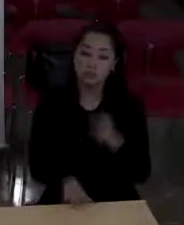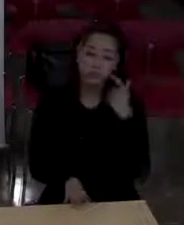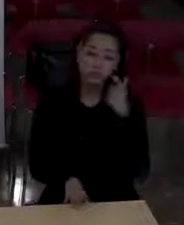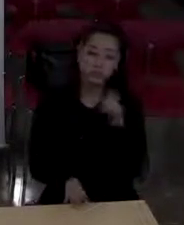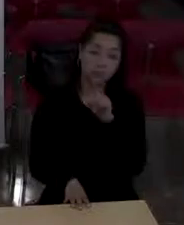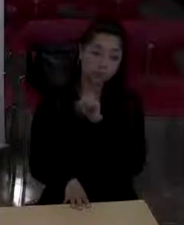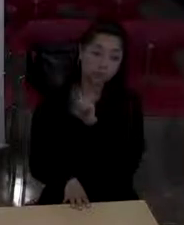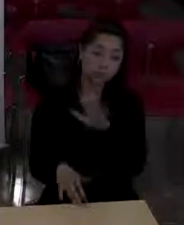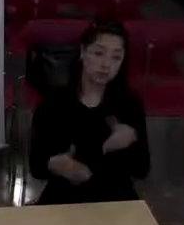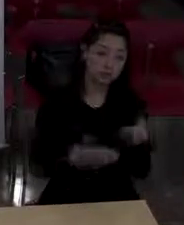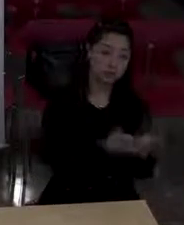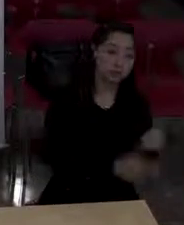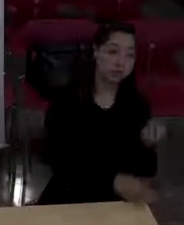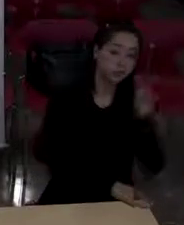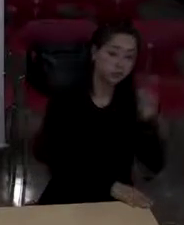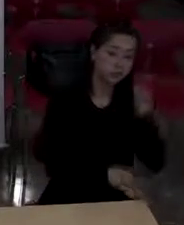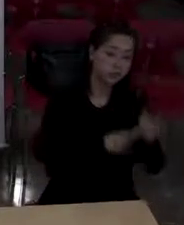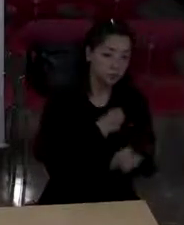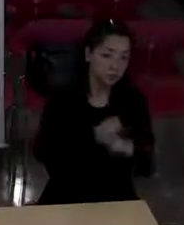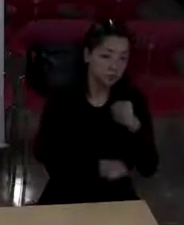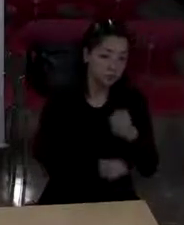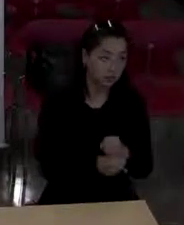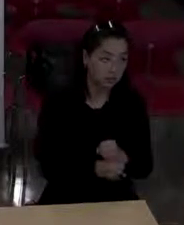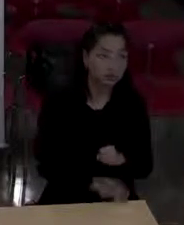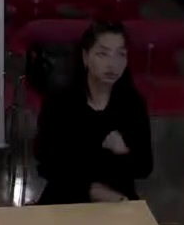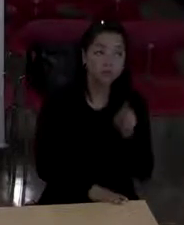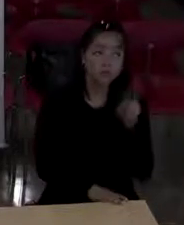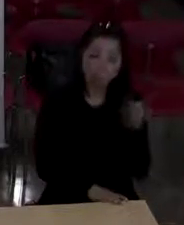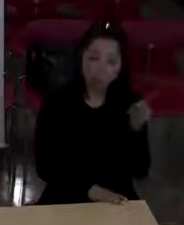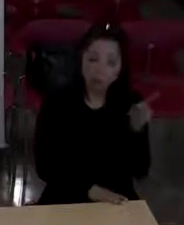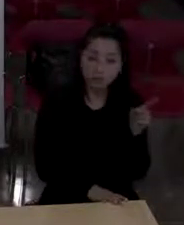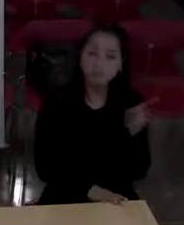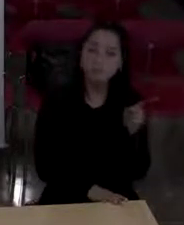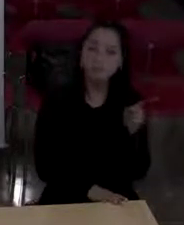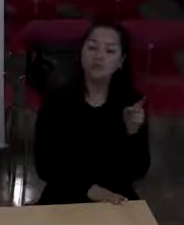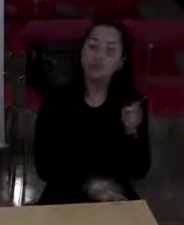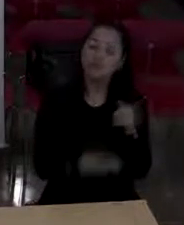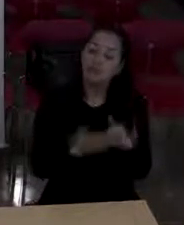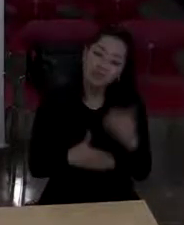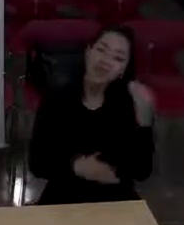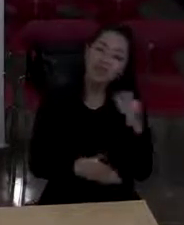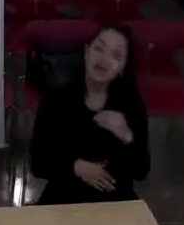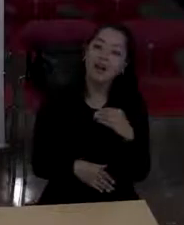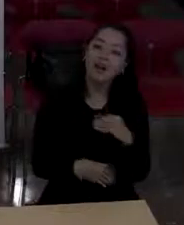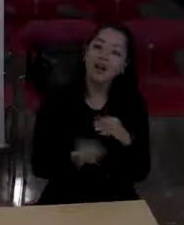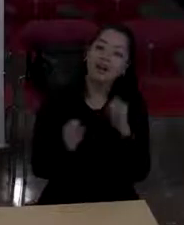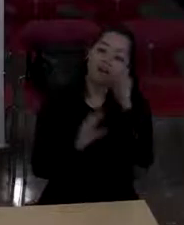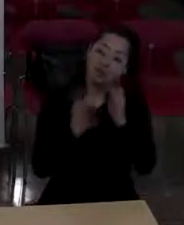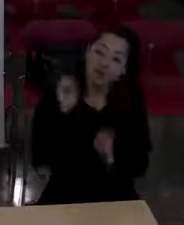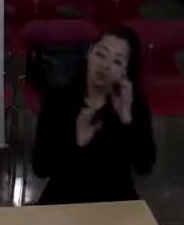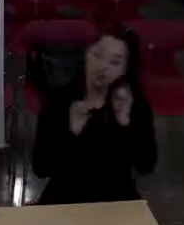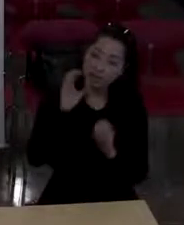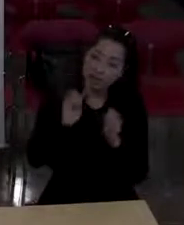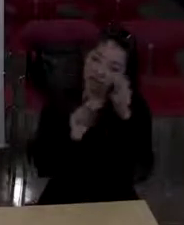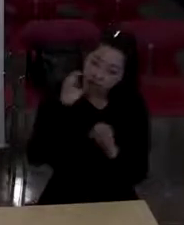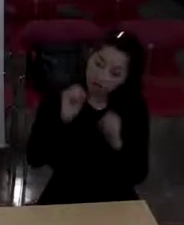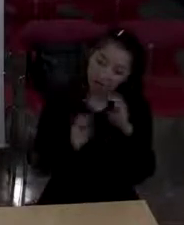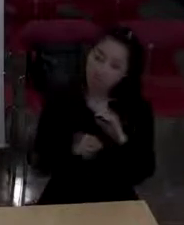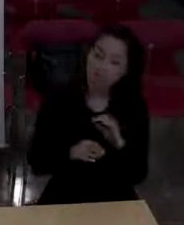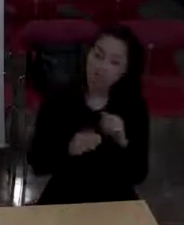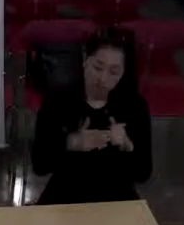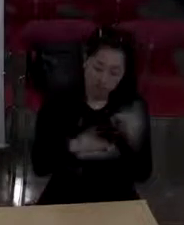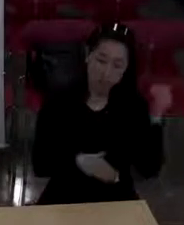palabras y son ellos quienes dan inicio a la conversación e invitan al adulto. Aquí, conquistado el lenguaje hablado, los niños adquieren